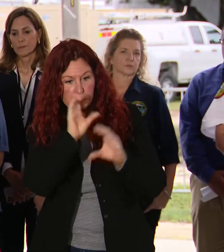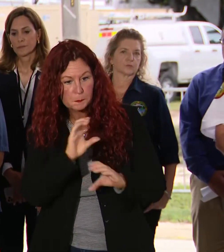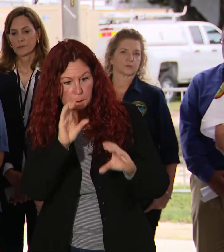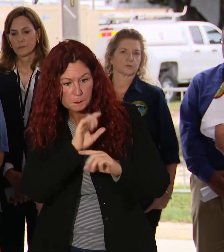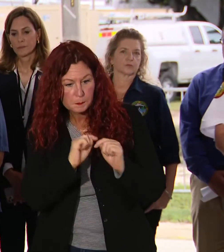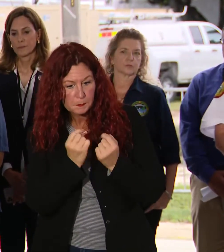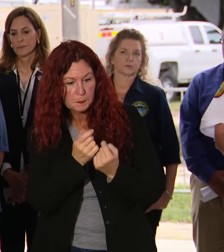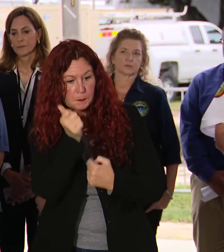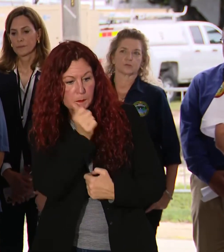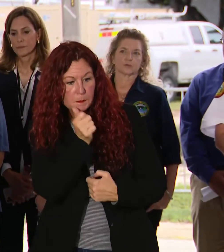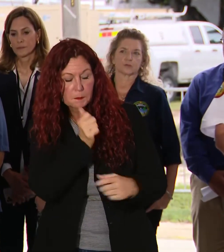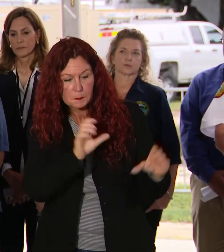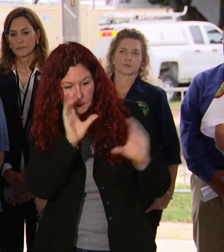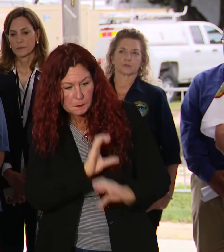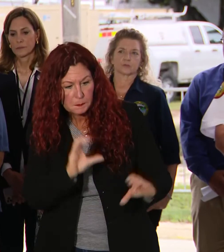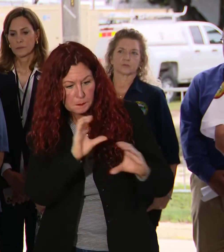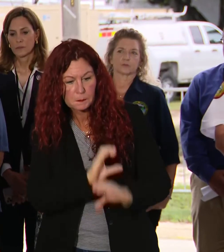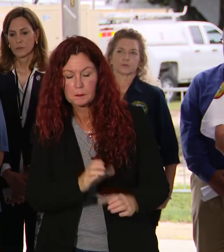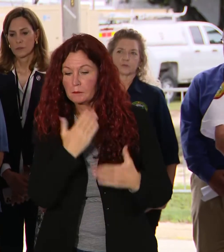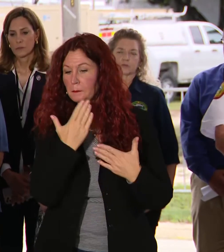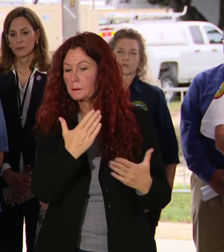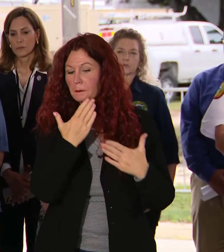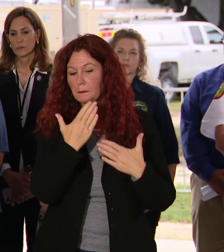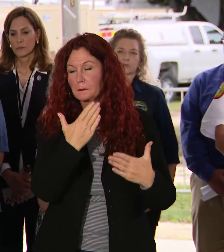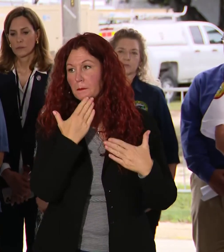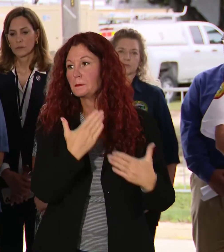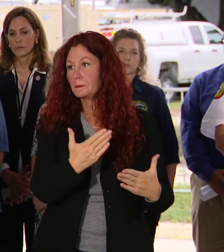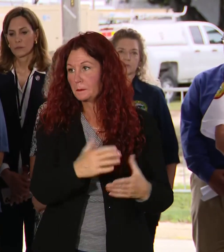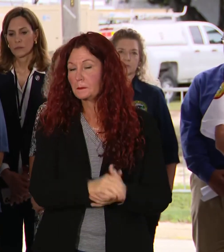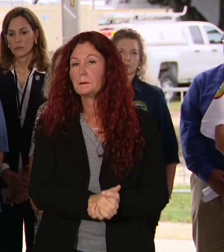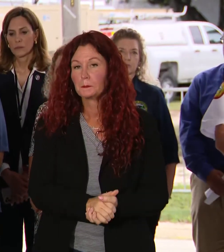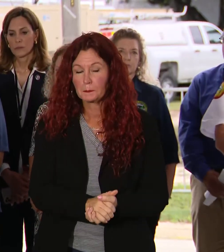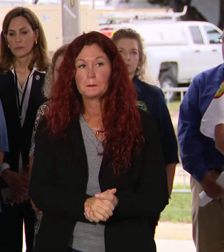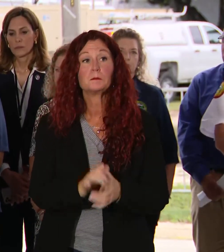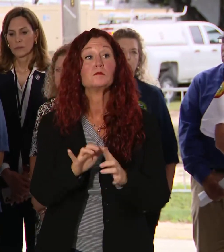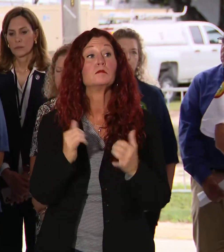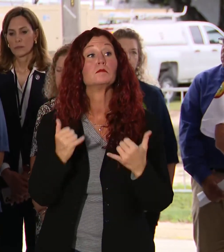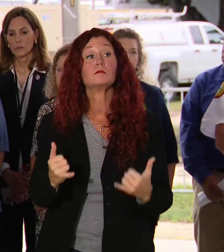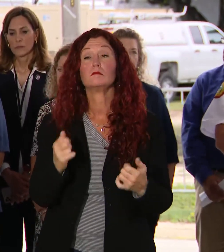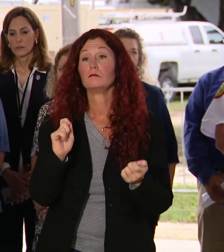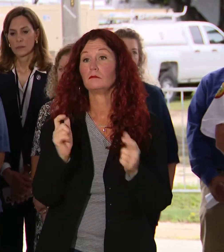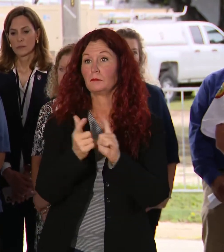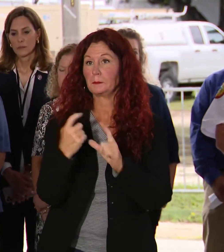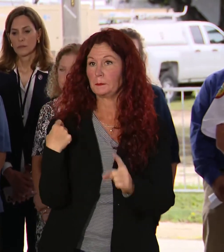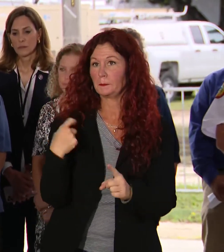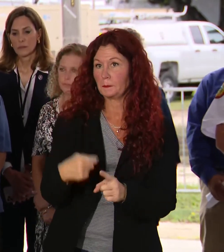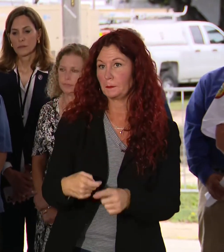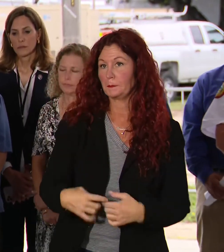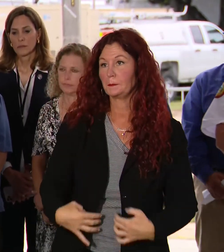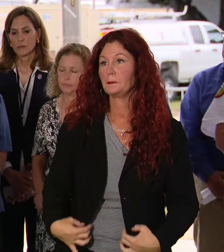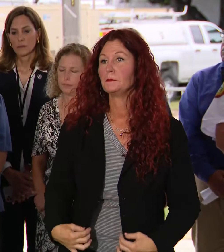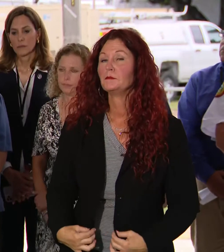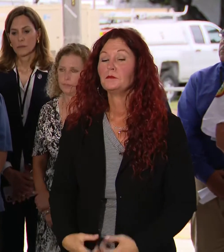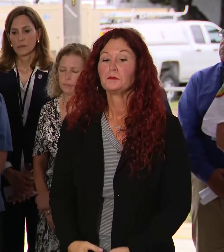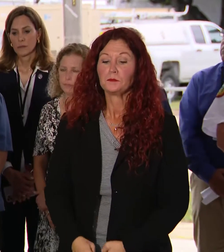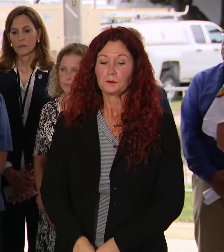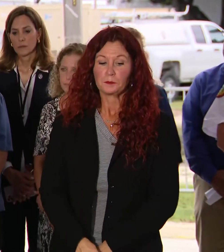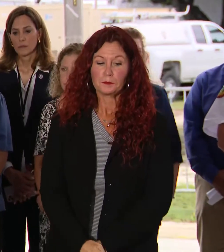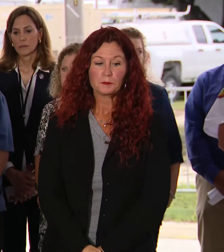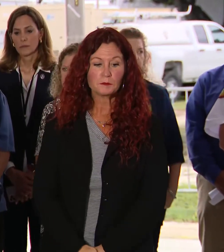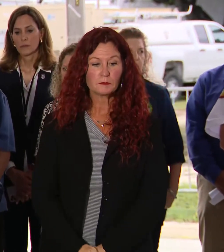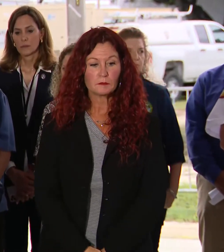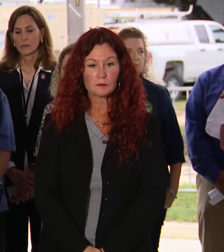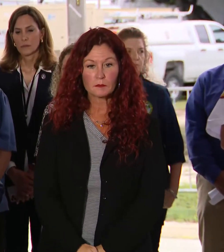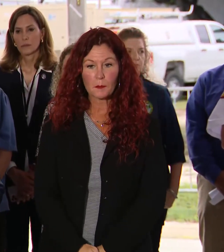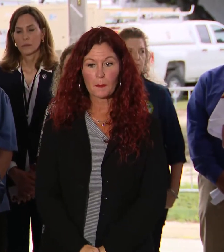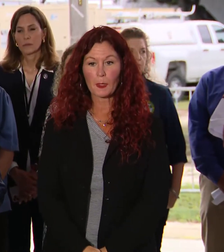dedication. Buenas tardes a todos. Aquí estamos al final del día 8. Estoy muy contenta de